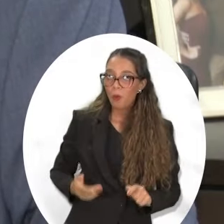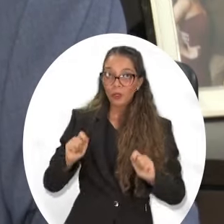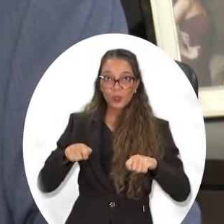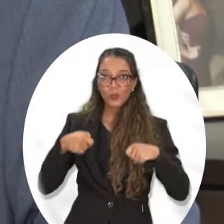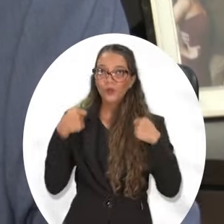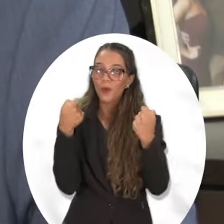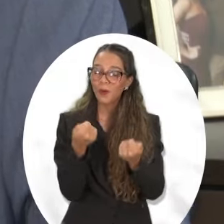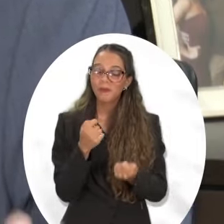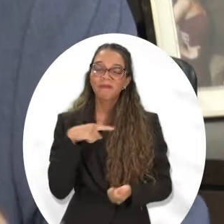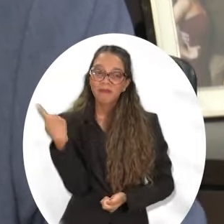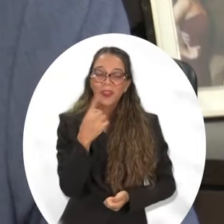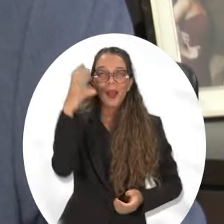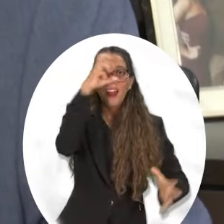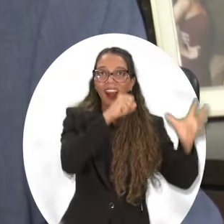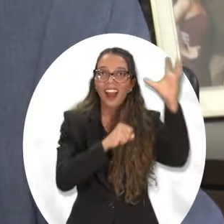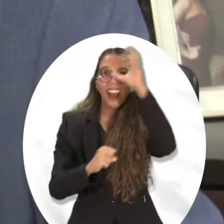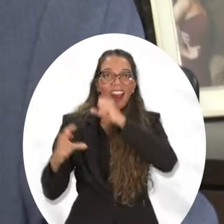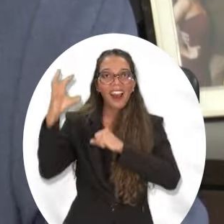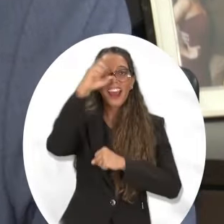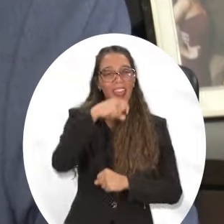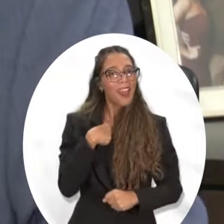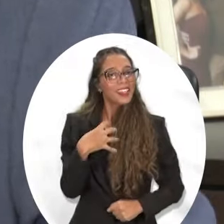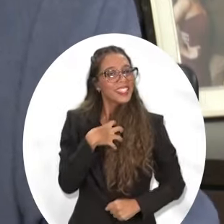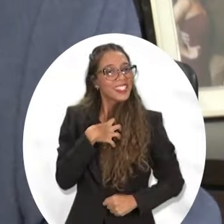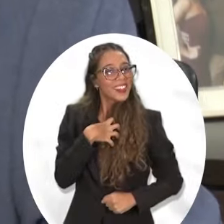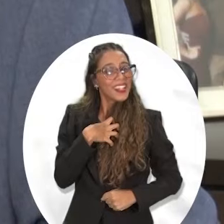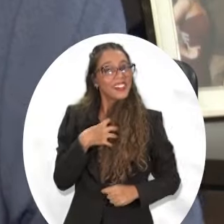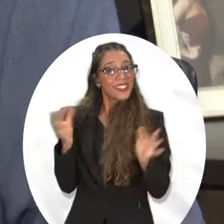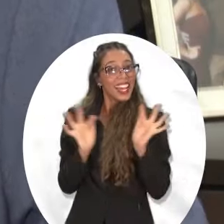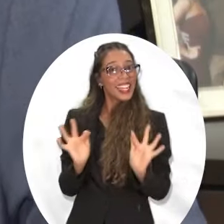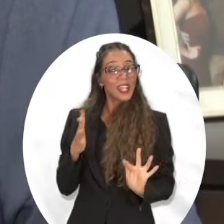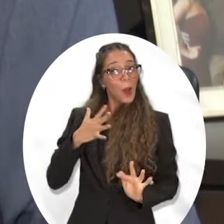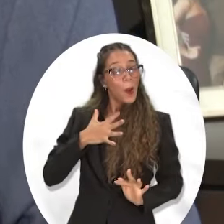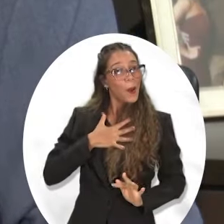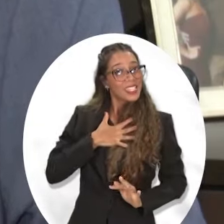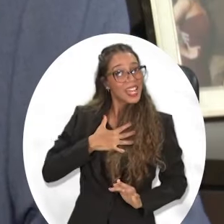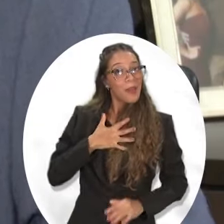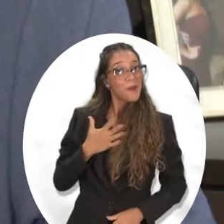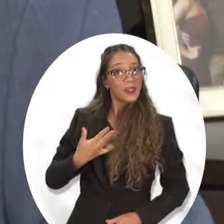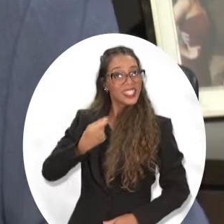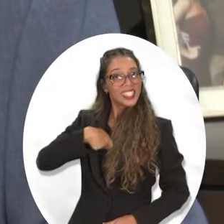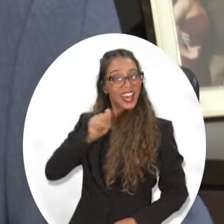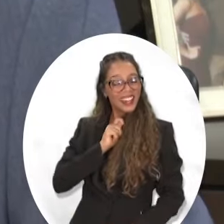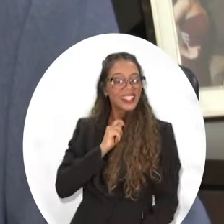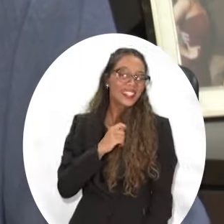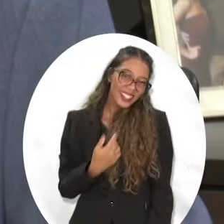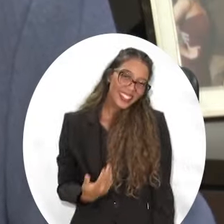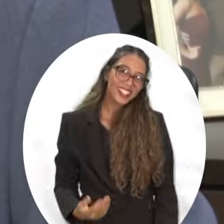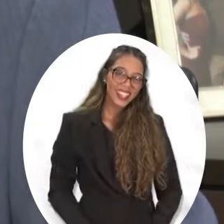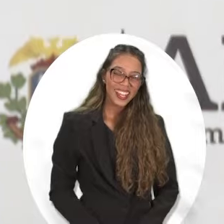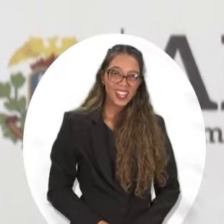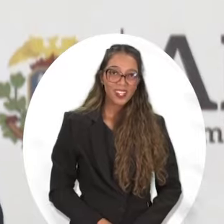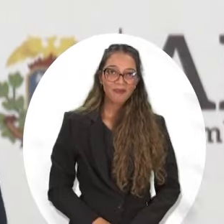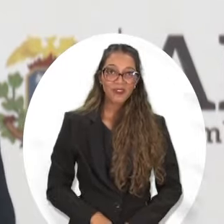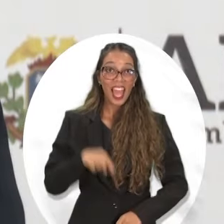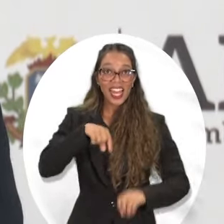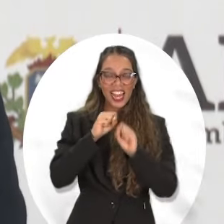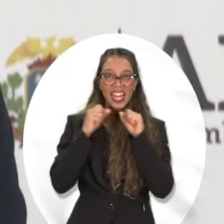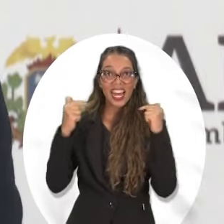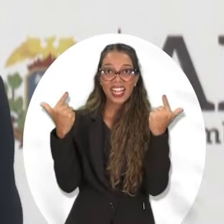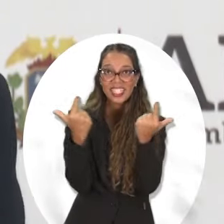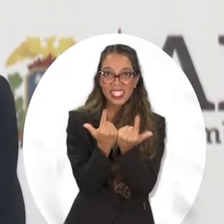fazendo isso. E nós estamos aprendendo. Eu estou agora, até fiquei contente com o meu sinal, achei legal. Esse é um